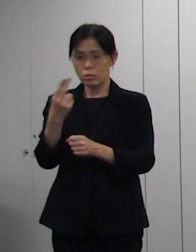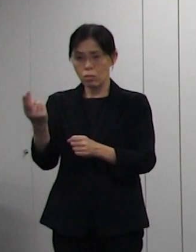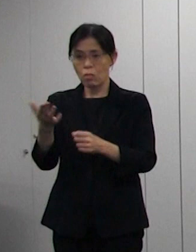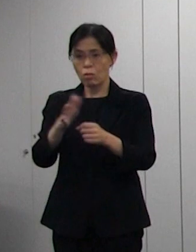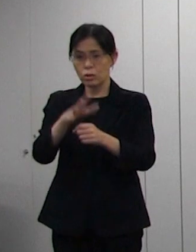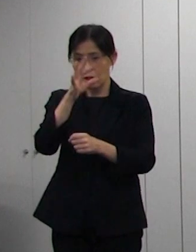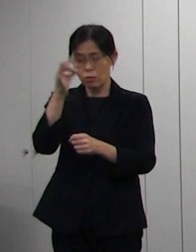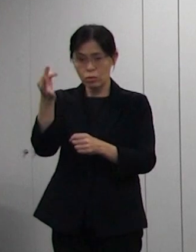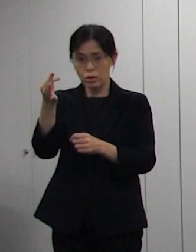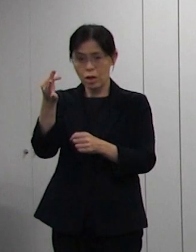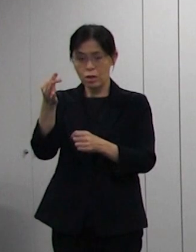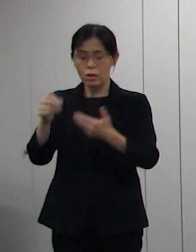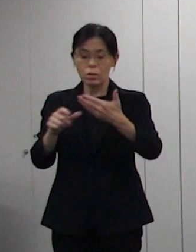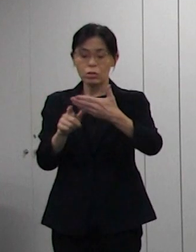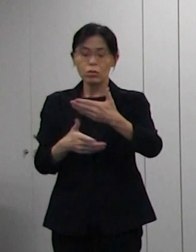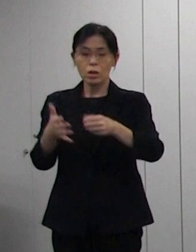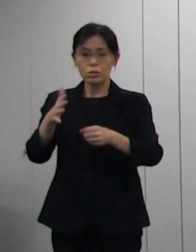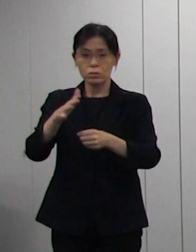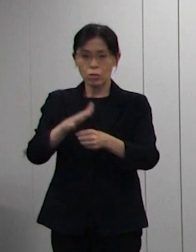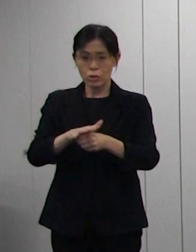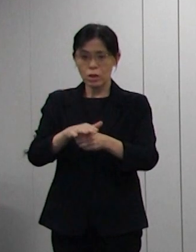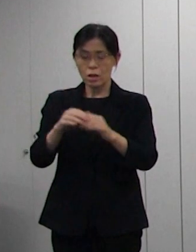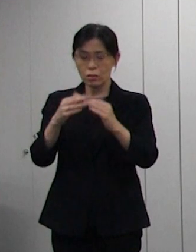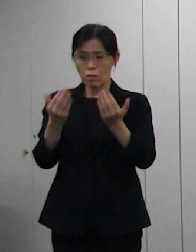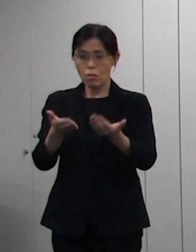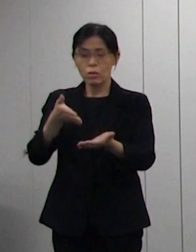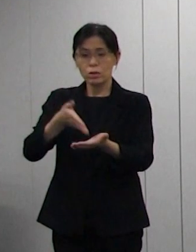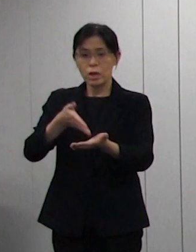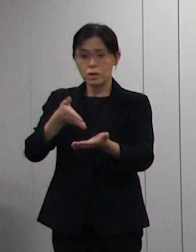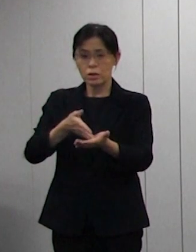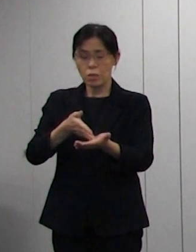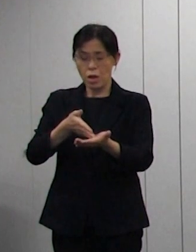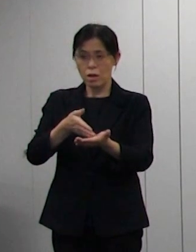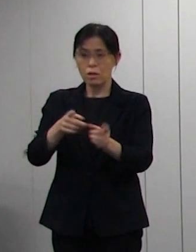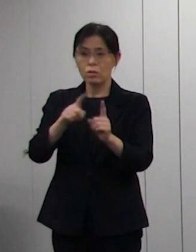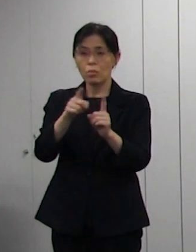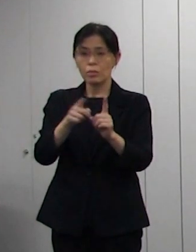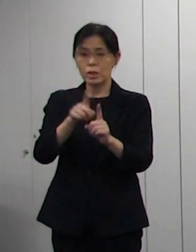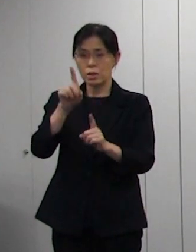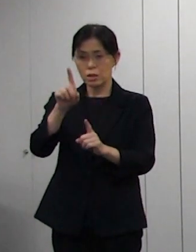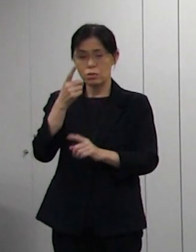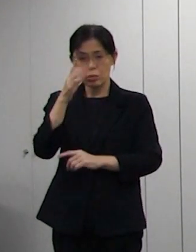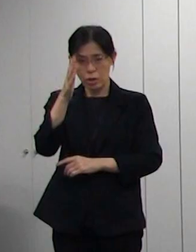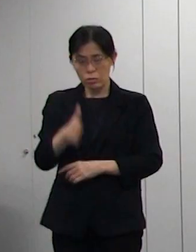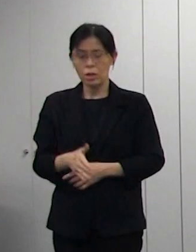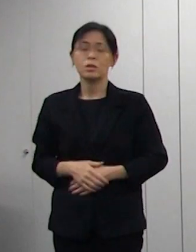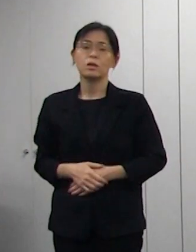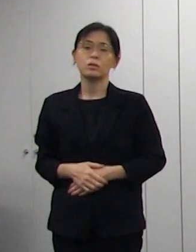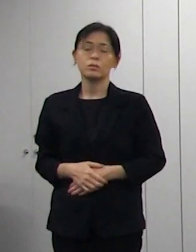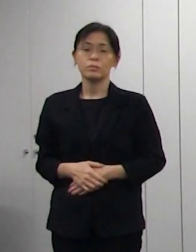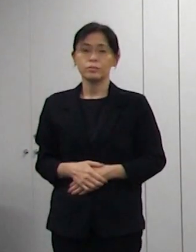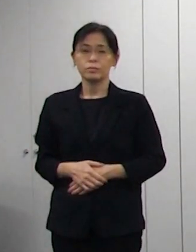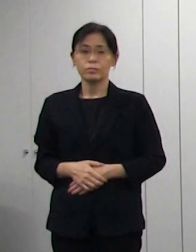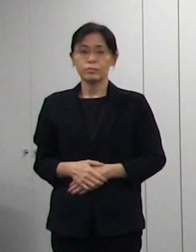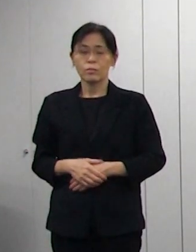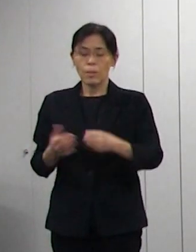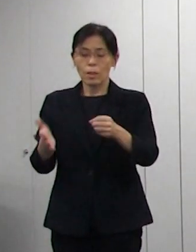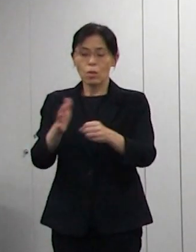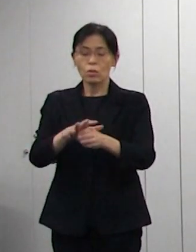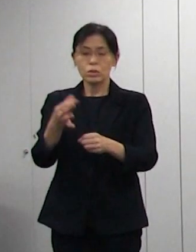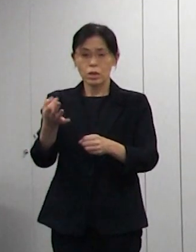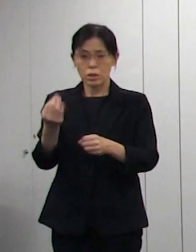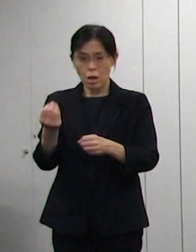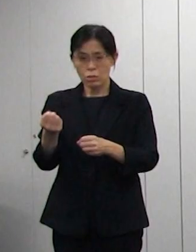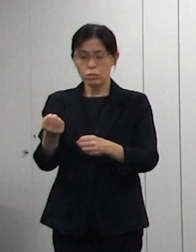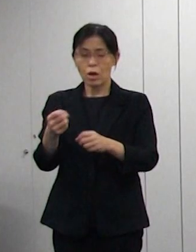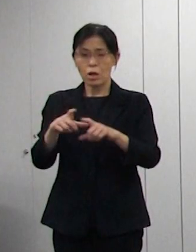予算9月補正概要説明書の1ページをご覧ください。補正額は